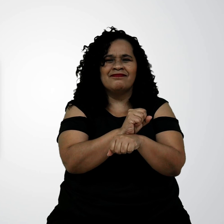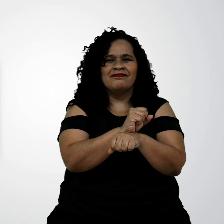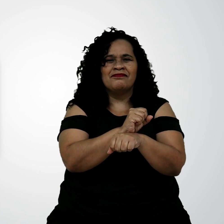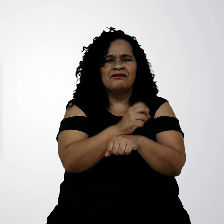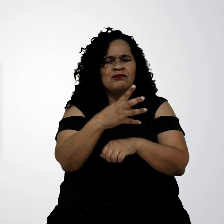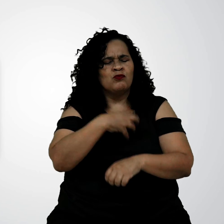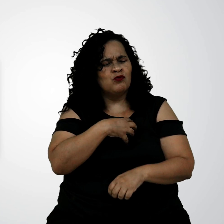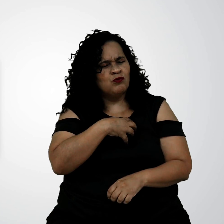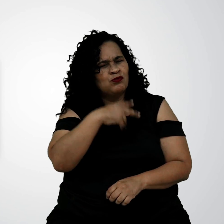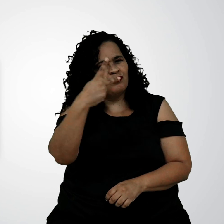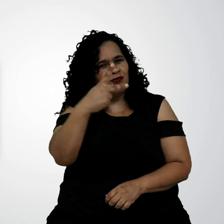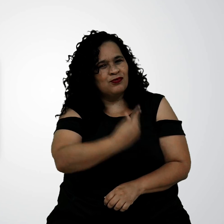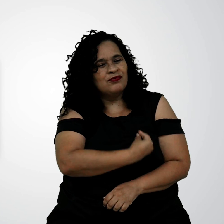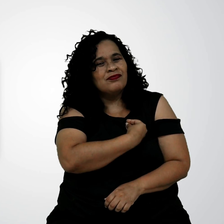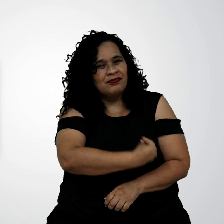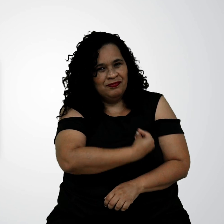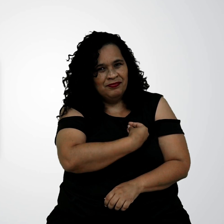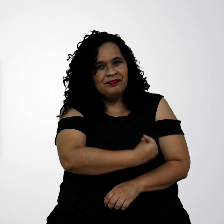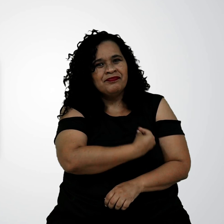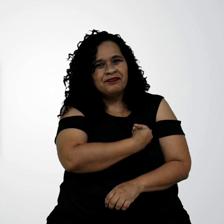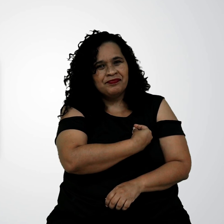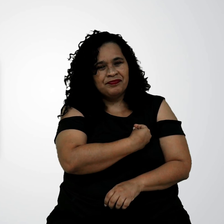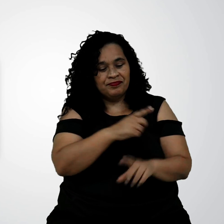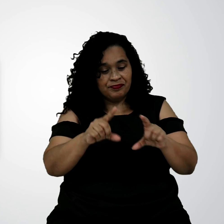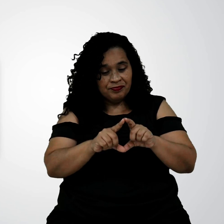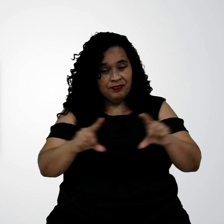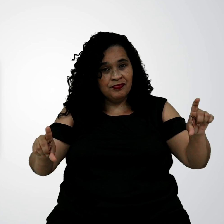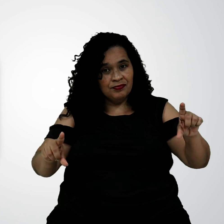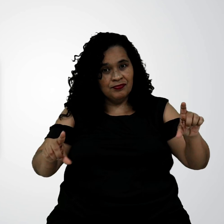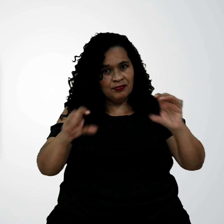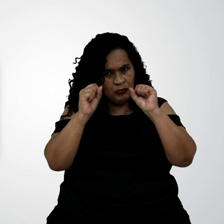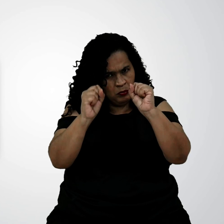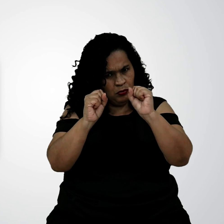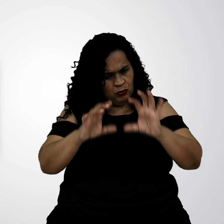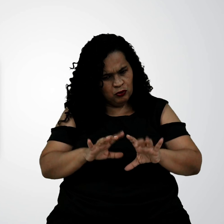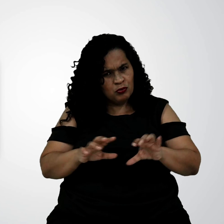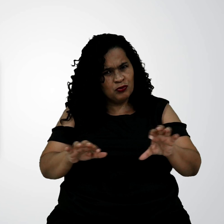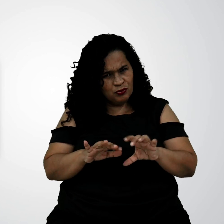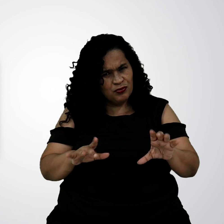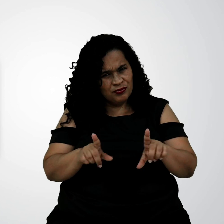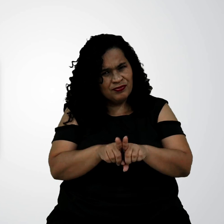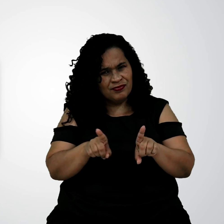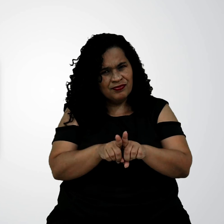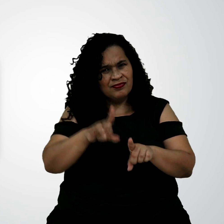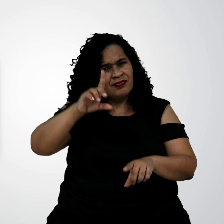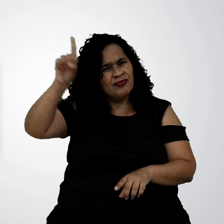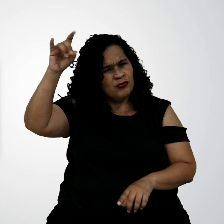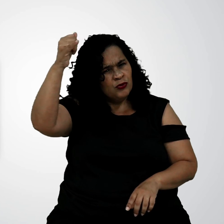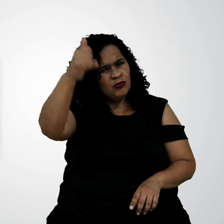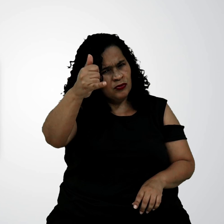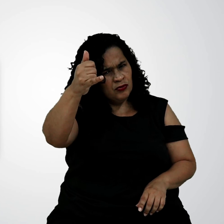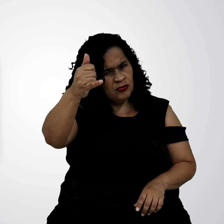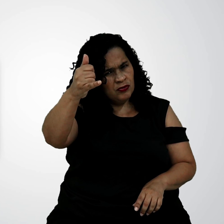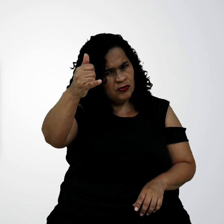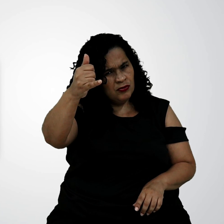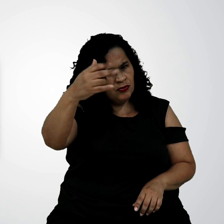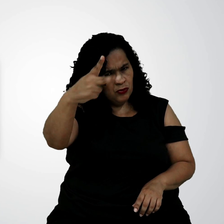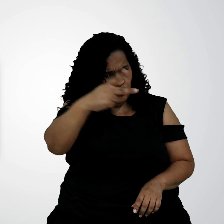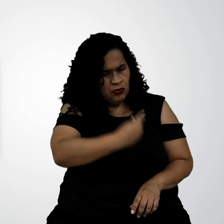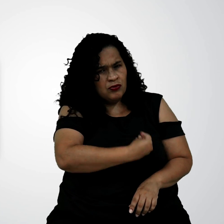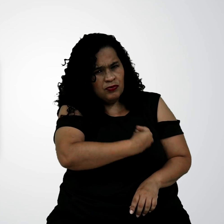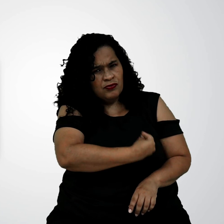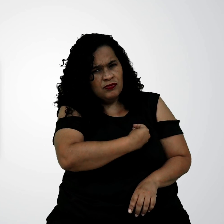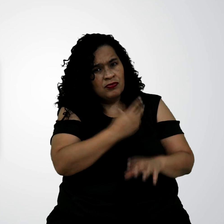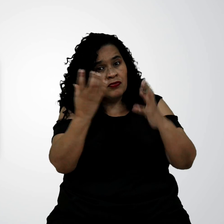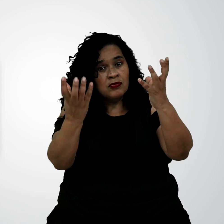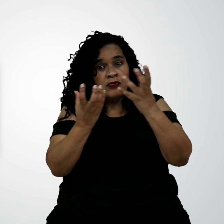sentido na sua vida. Coloca aqui no comentário se fez sentido, o que fez sentido, o que Deus falou contigo. Coloca aqui no comentário, quero ver aí um